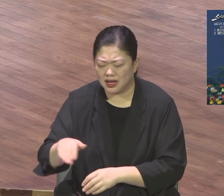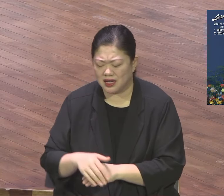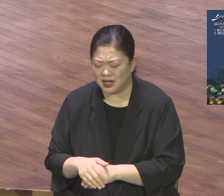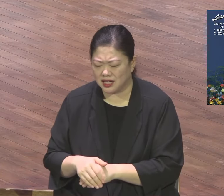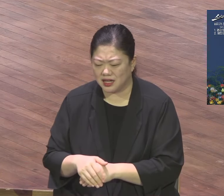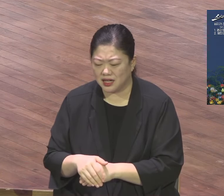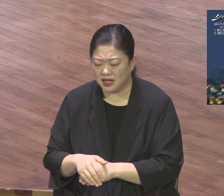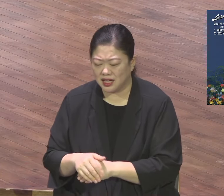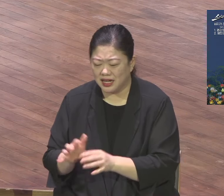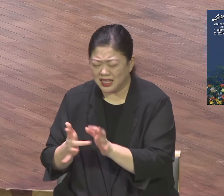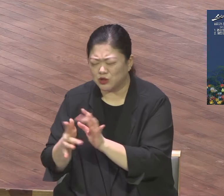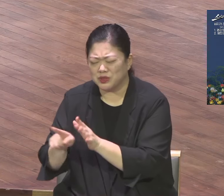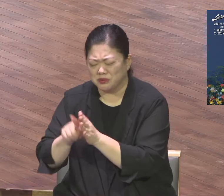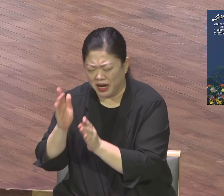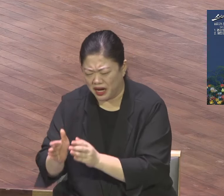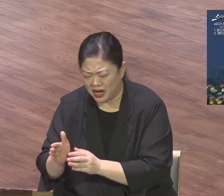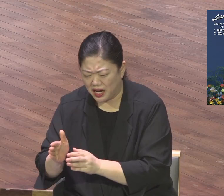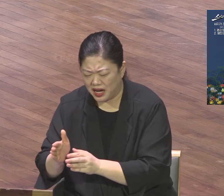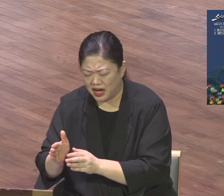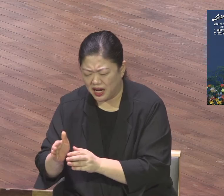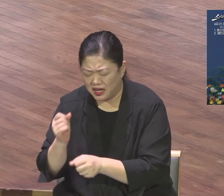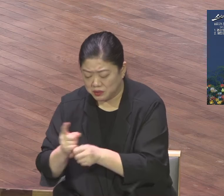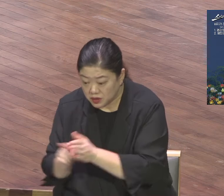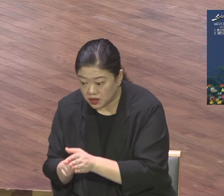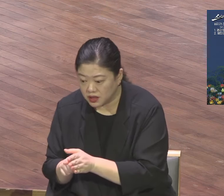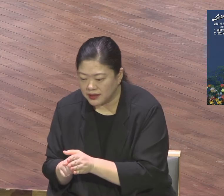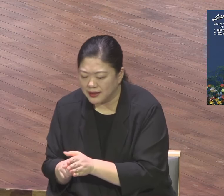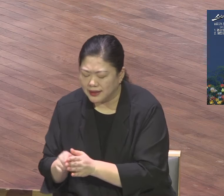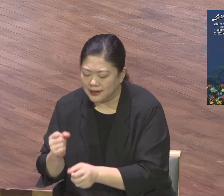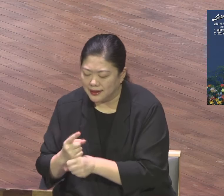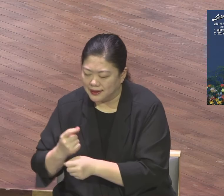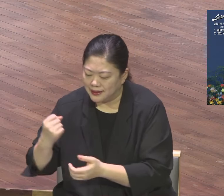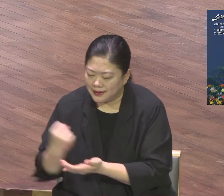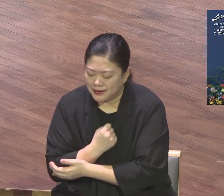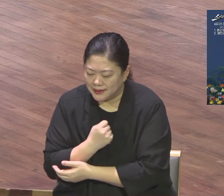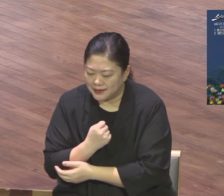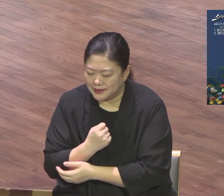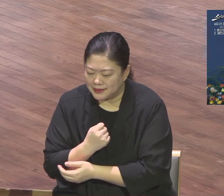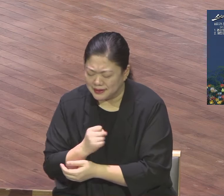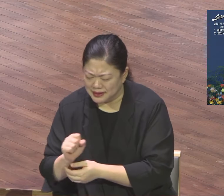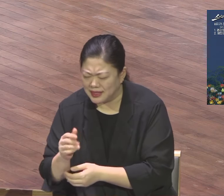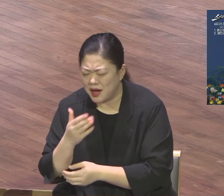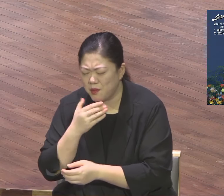후회하는 삶만 살도록. 계속 공격합니다. 계속 후회하도록.